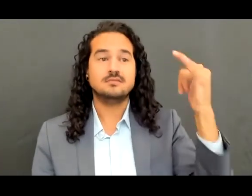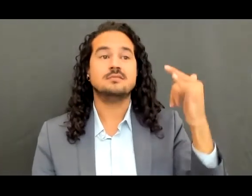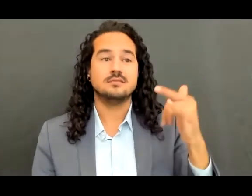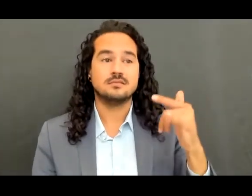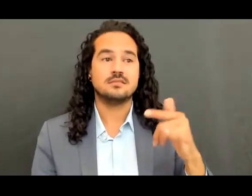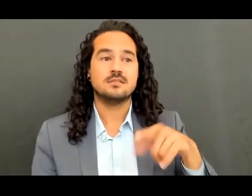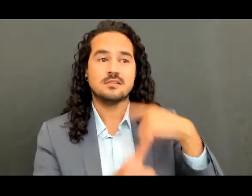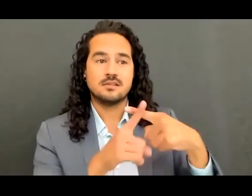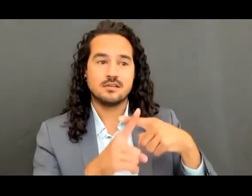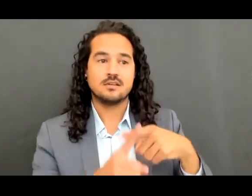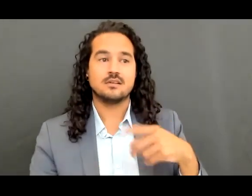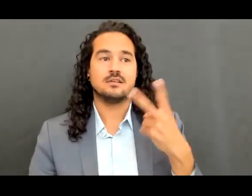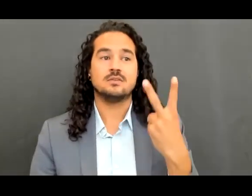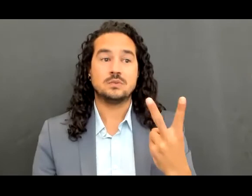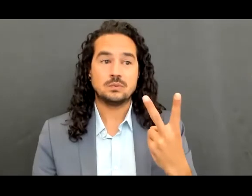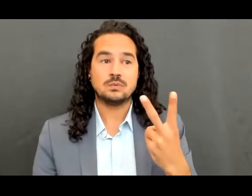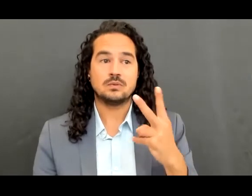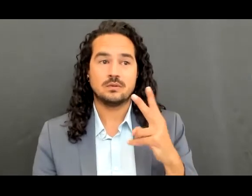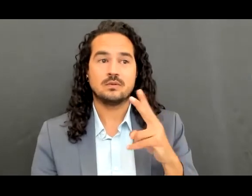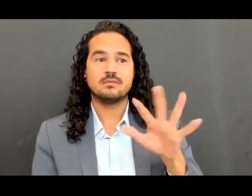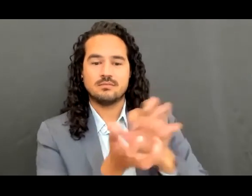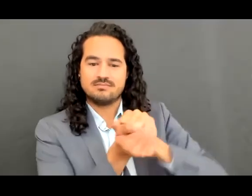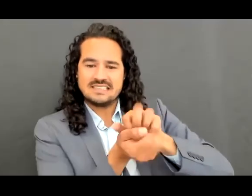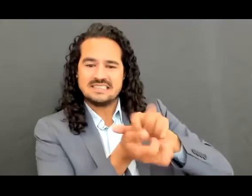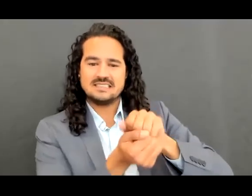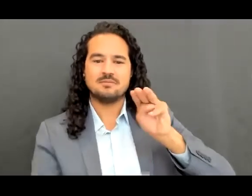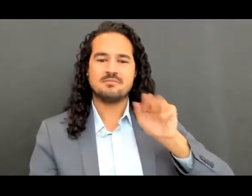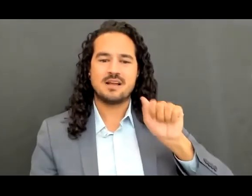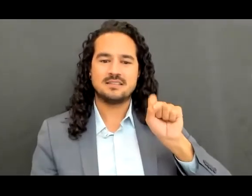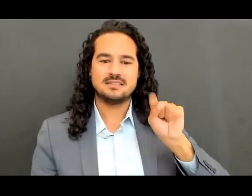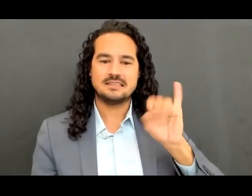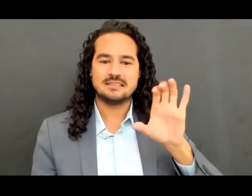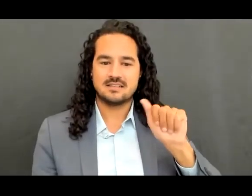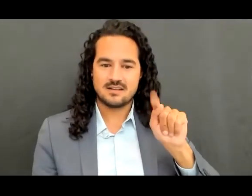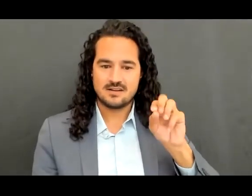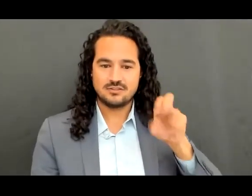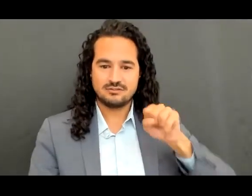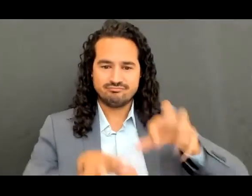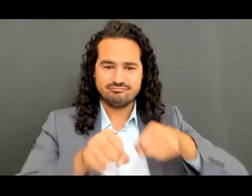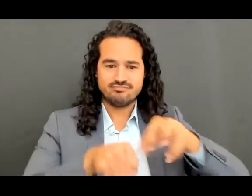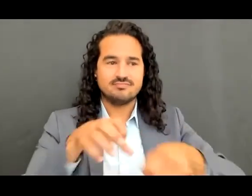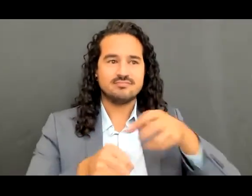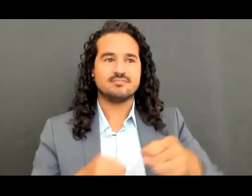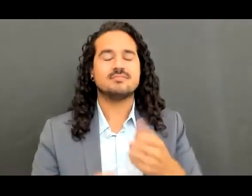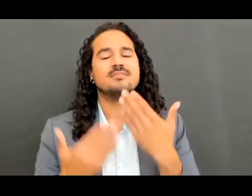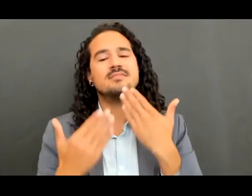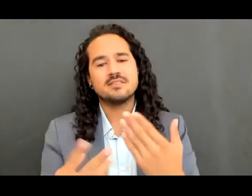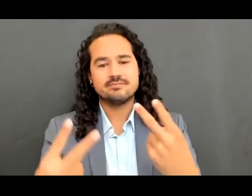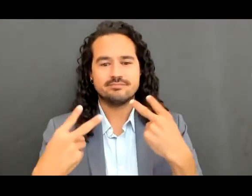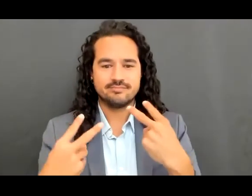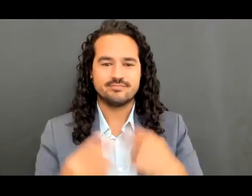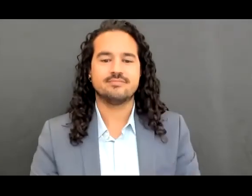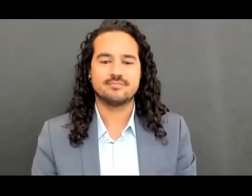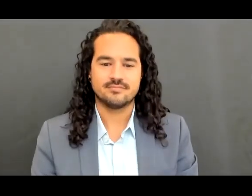5 tractores y masticadores. Muchas gracias por estar aquí y nos vemos mañana. Gracias.